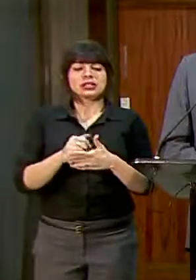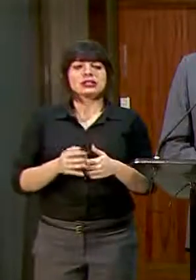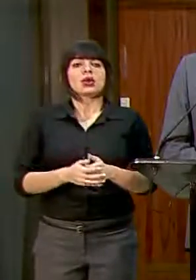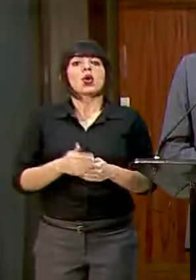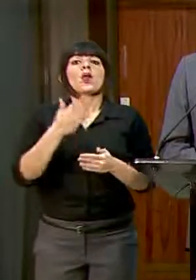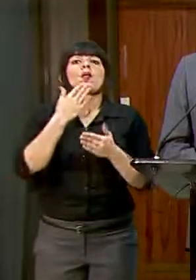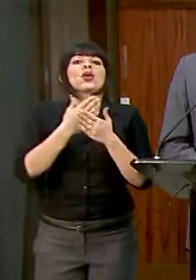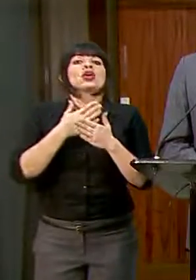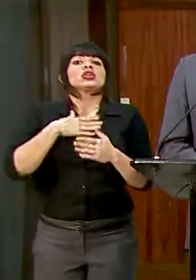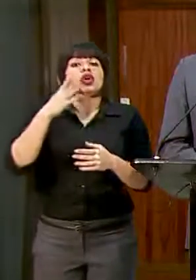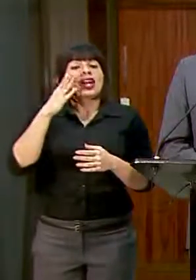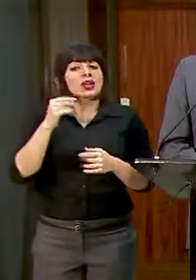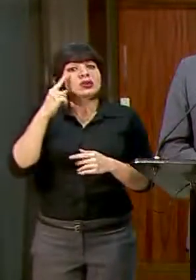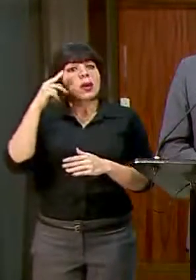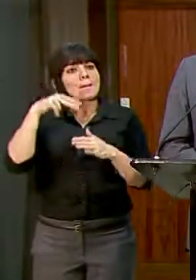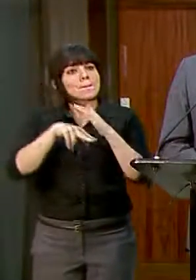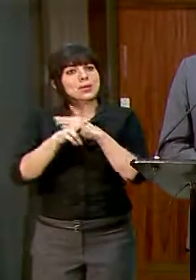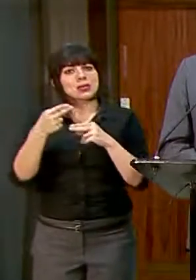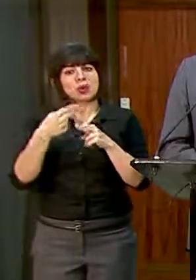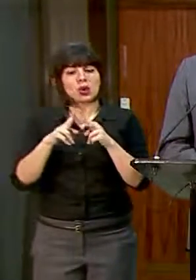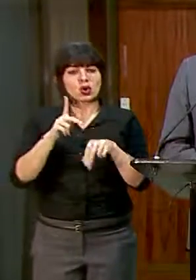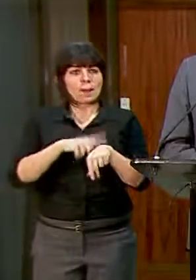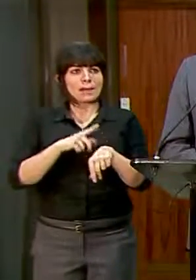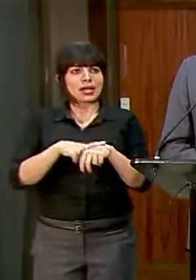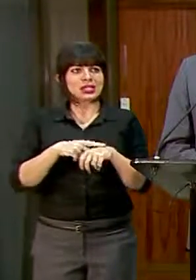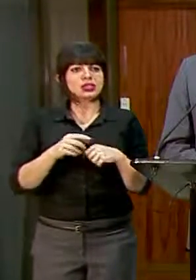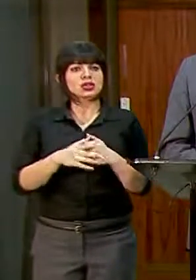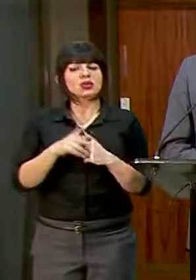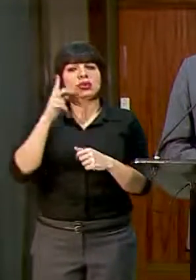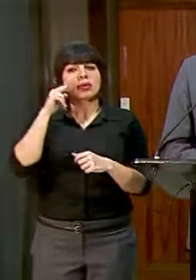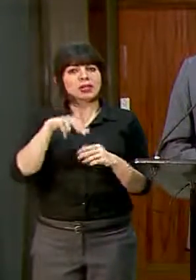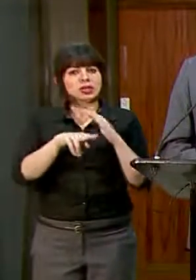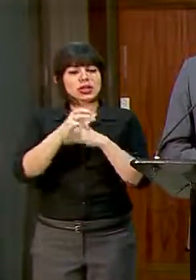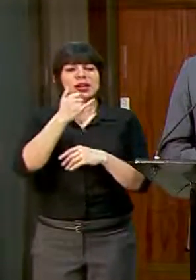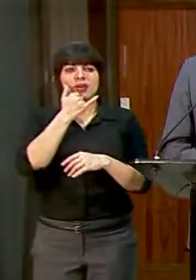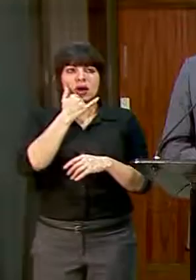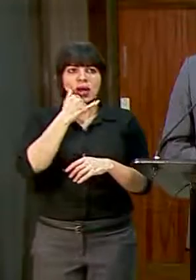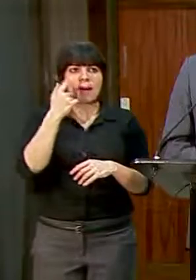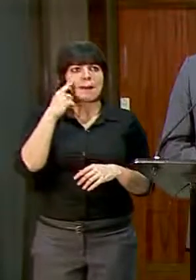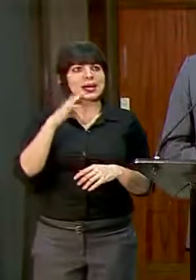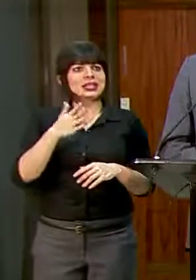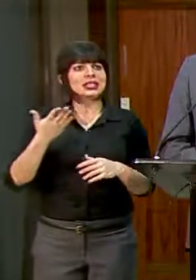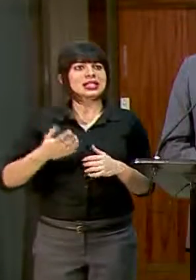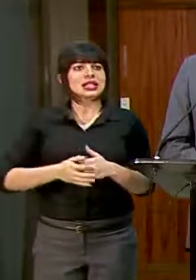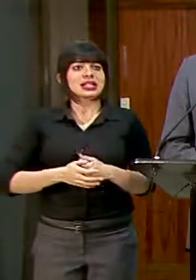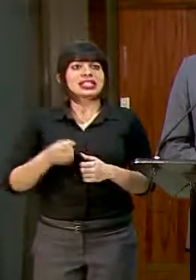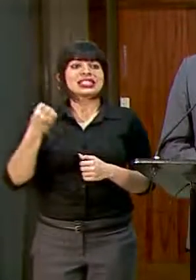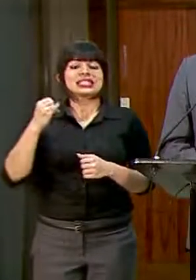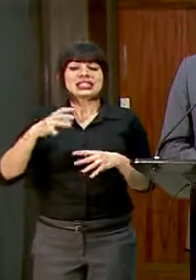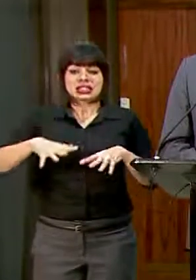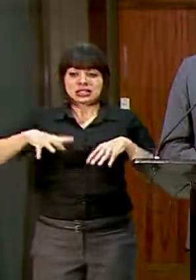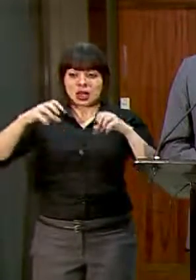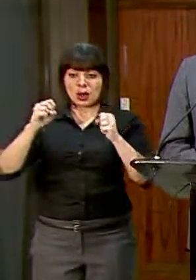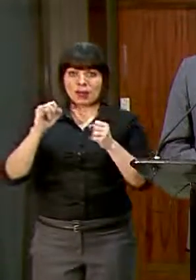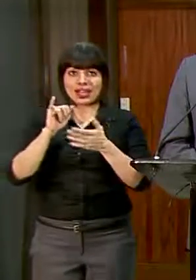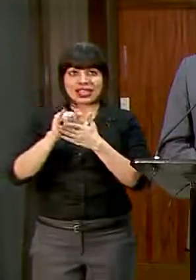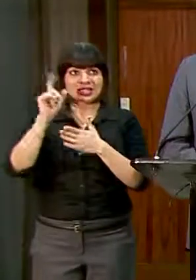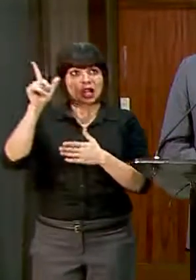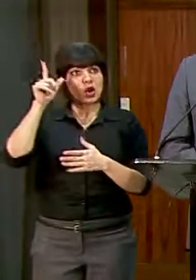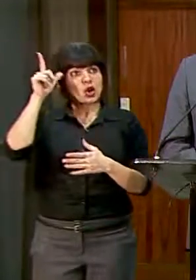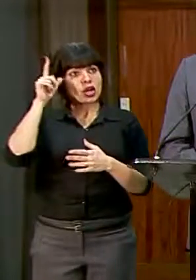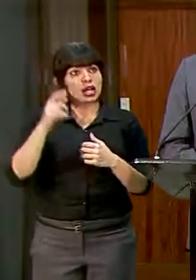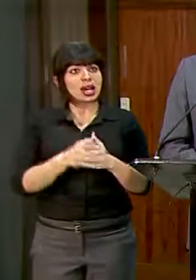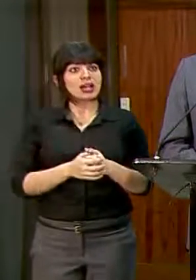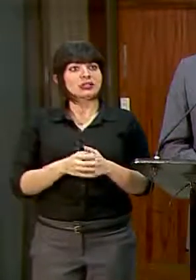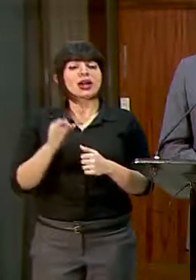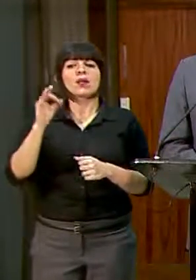Sí, bueno, yo creo que esa es una visión de muy corto plazo, creo que es una visión equivocada. Me parece que si se adopta esa lógica,